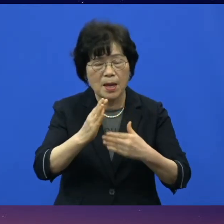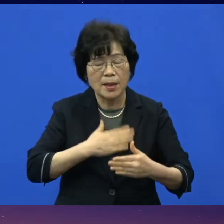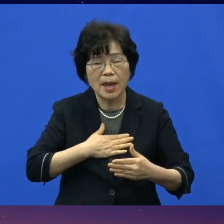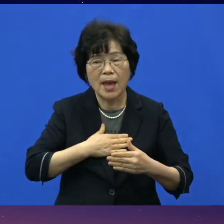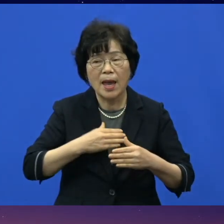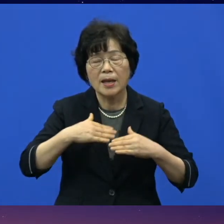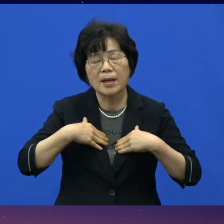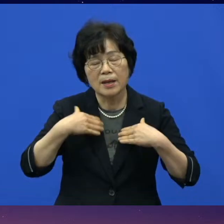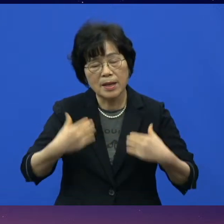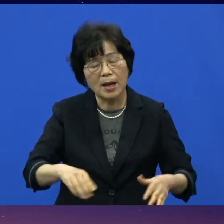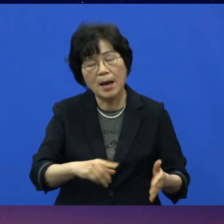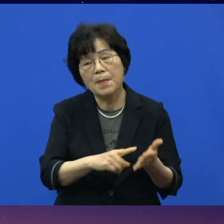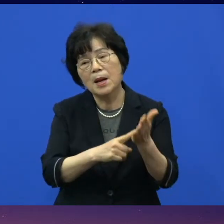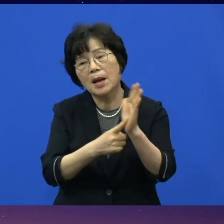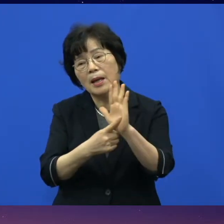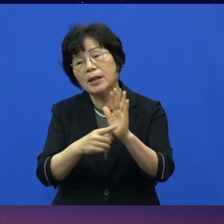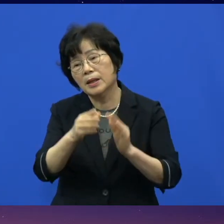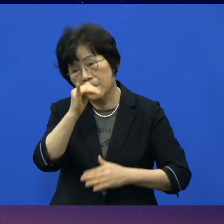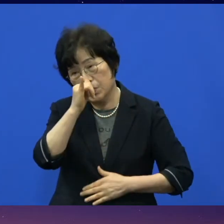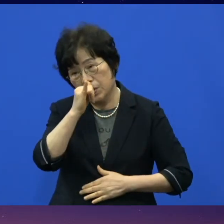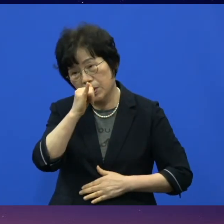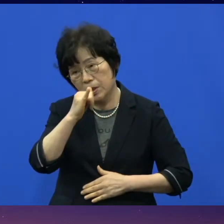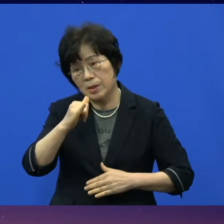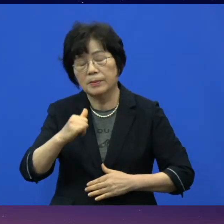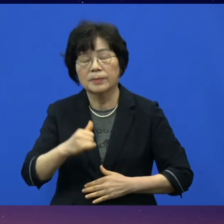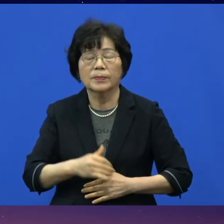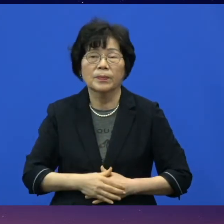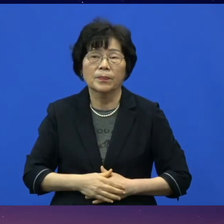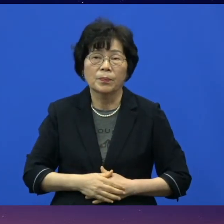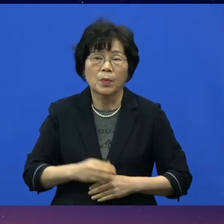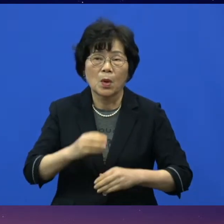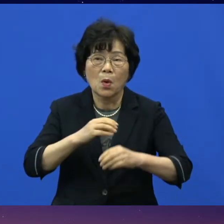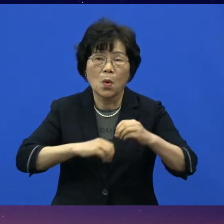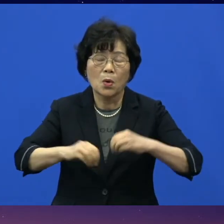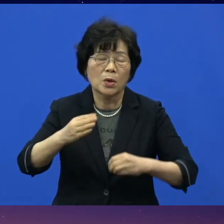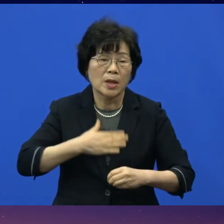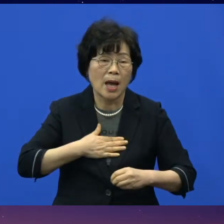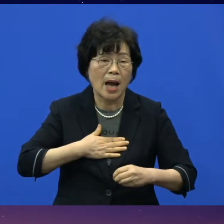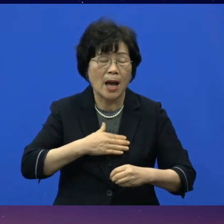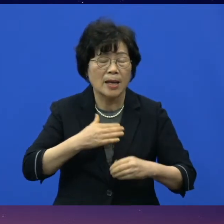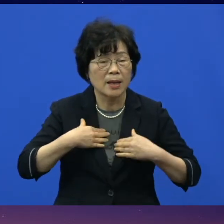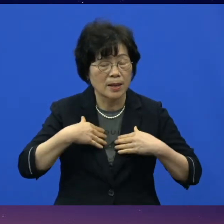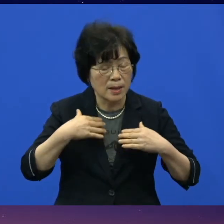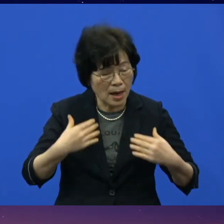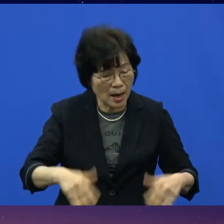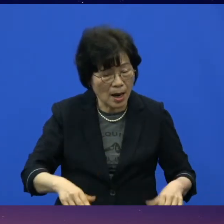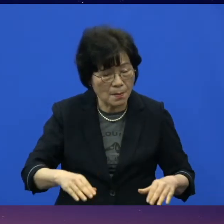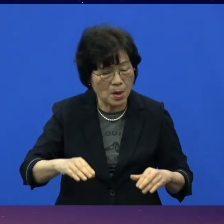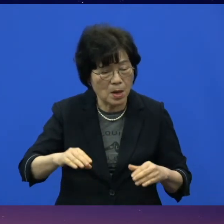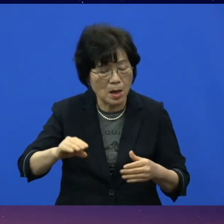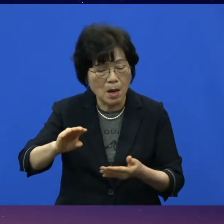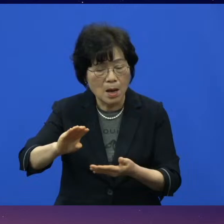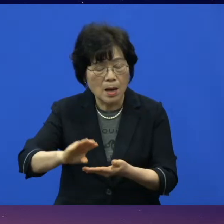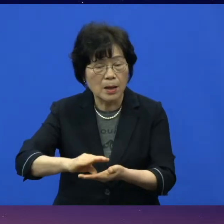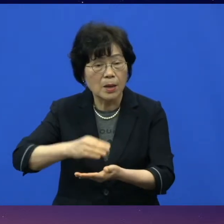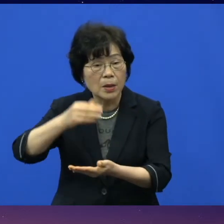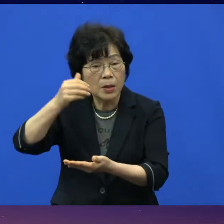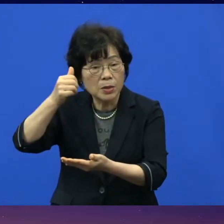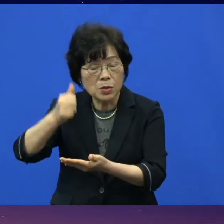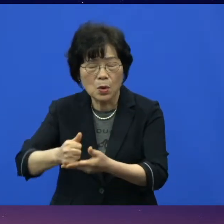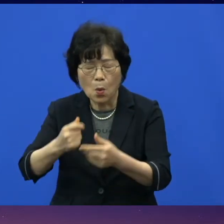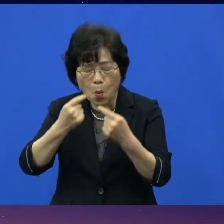자신의 연약함을 감추려고 하지 않습니다. 오히려 자신의 깨어짐을 통하여 보배 대신 그리스도가